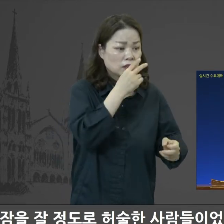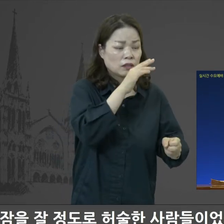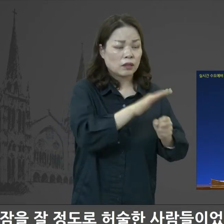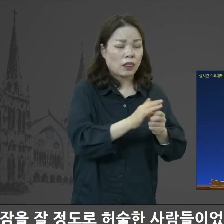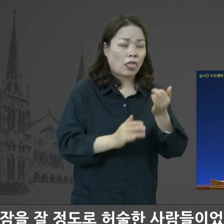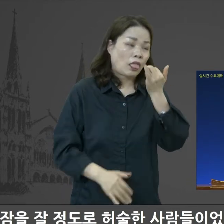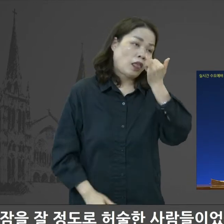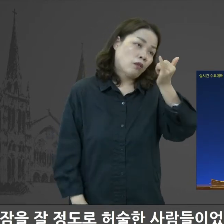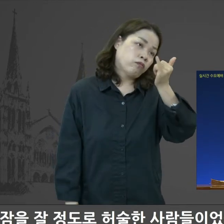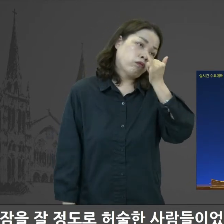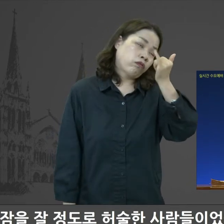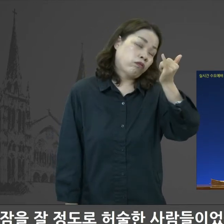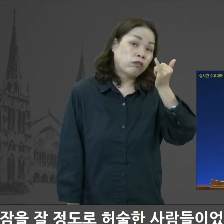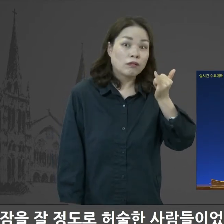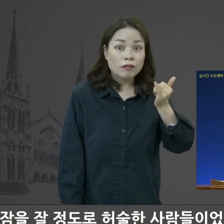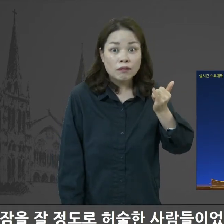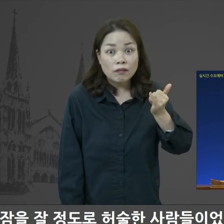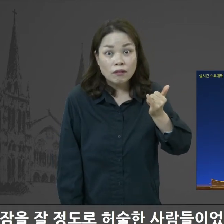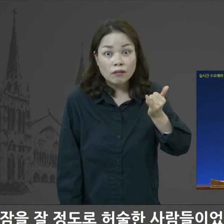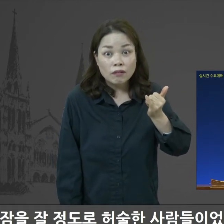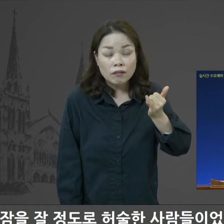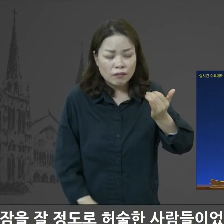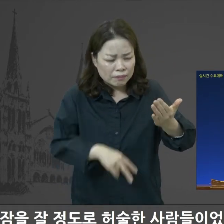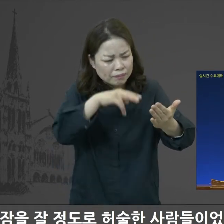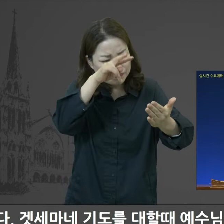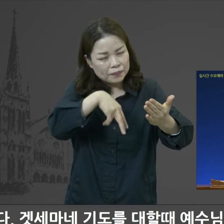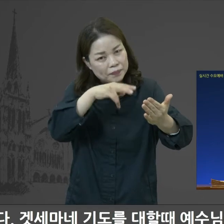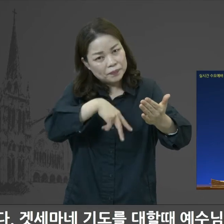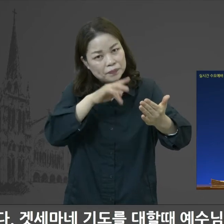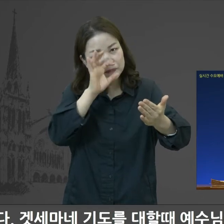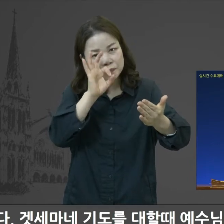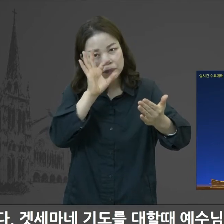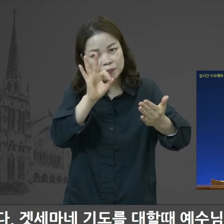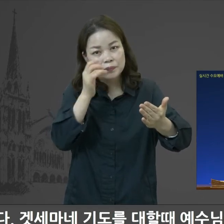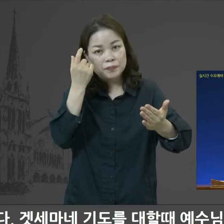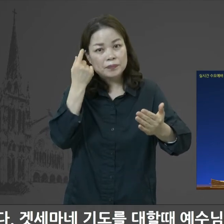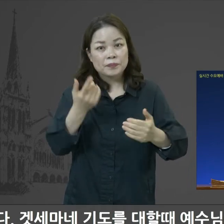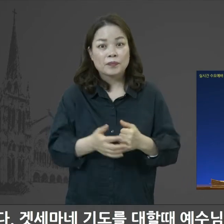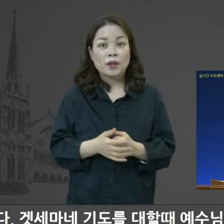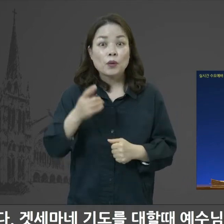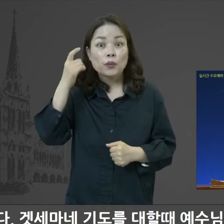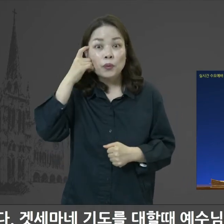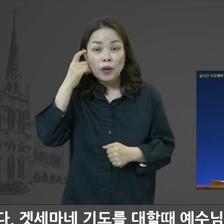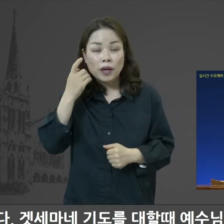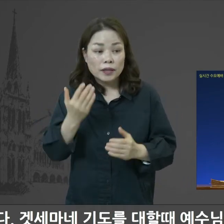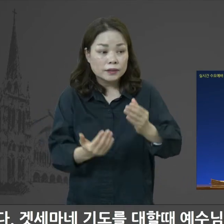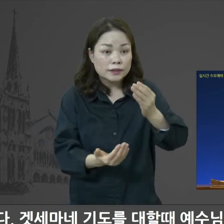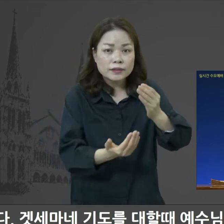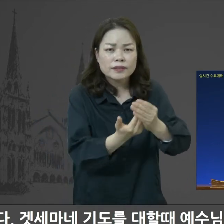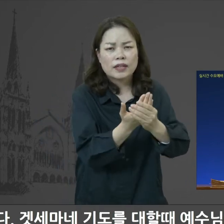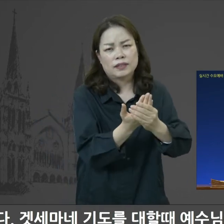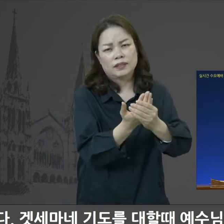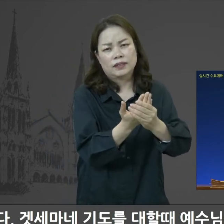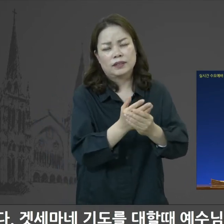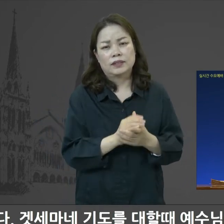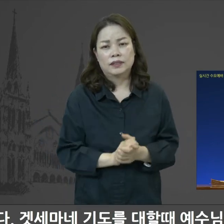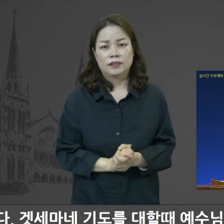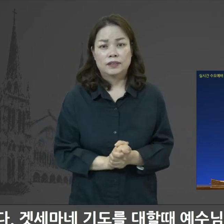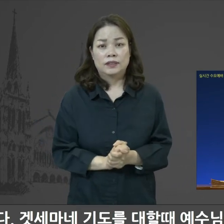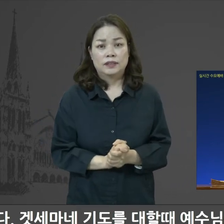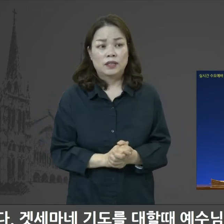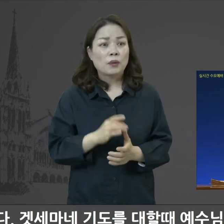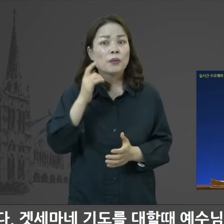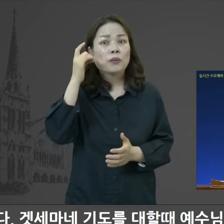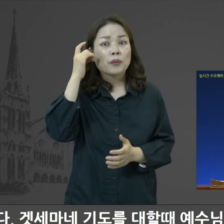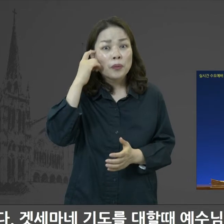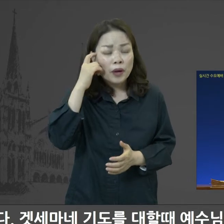잠만 잤다, 이렇게 읽어서는 안 될 것 같습니다. 왜 이런 일이 있어야 했는지, 또 왜